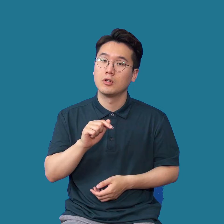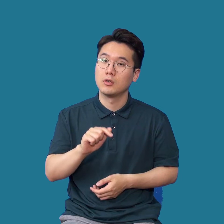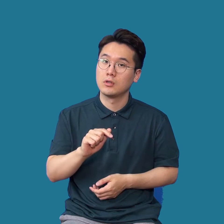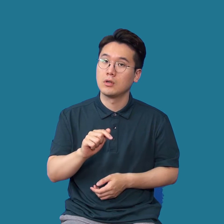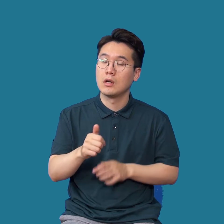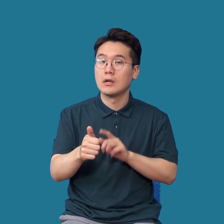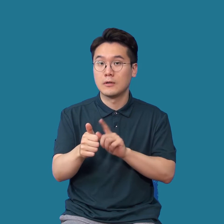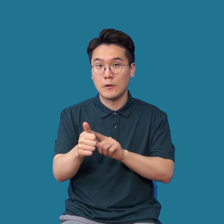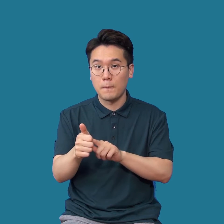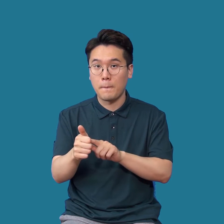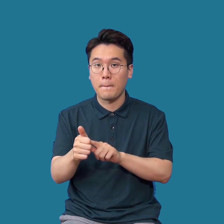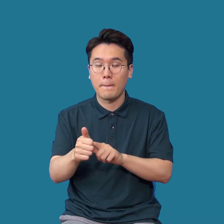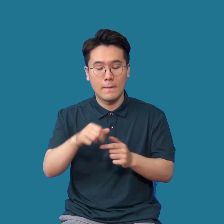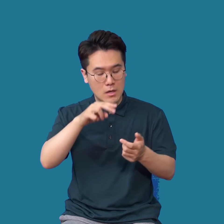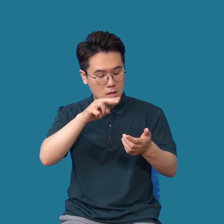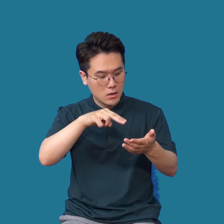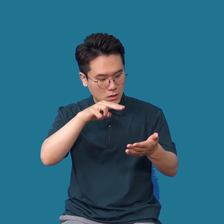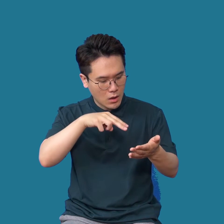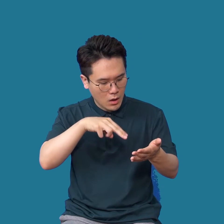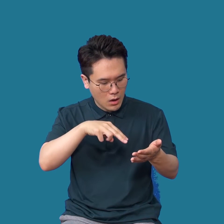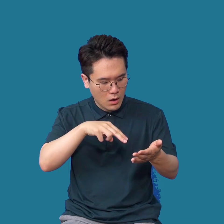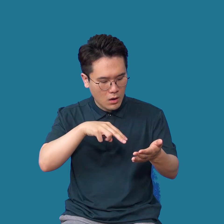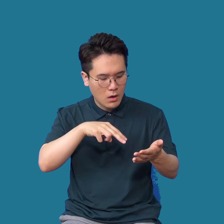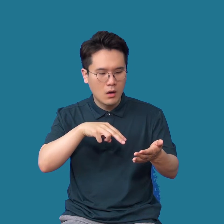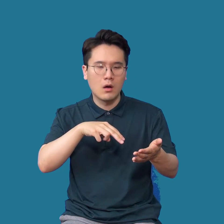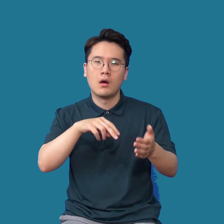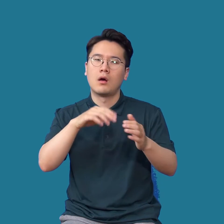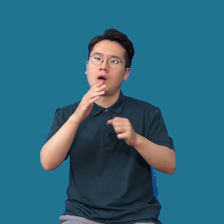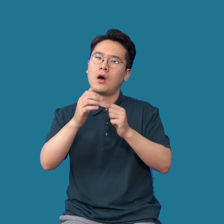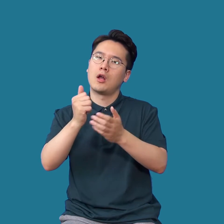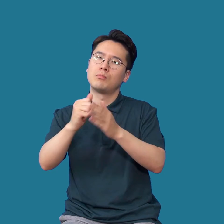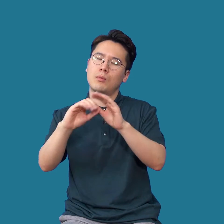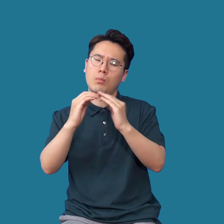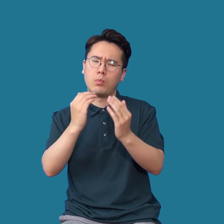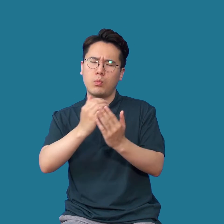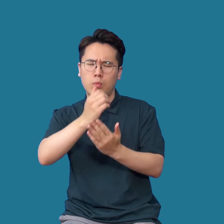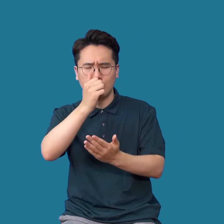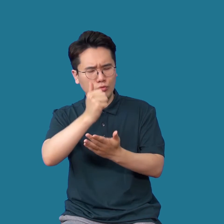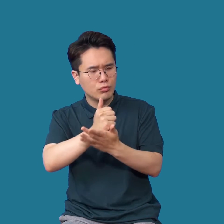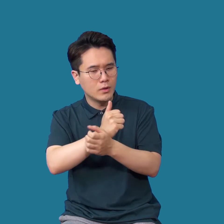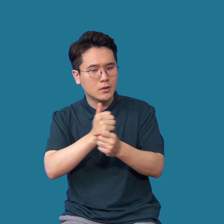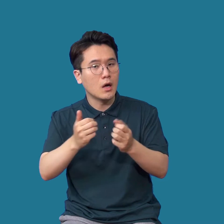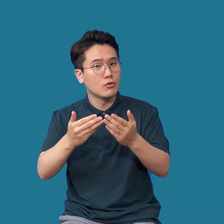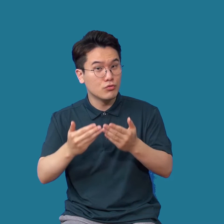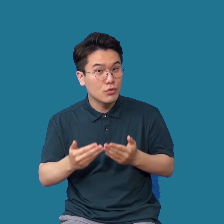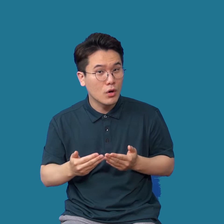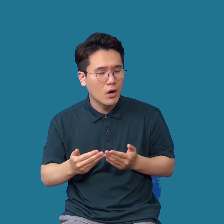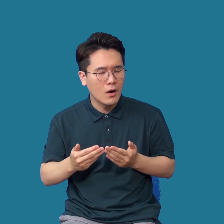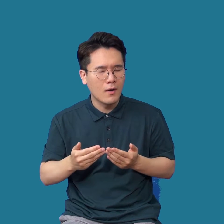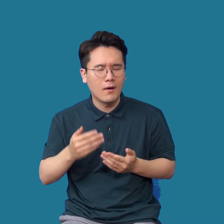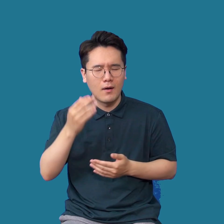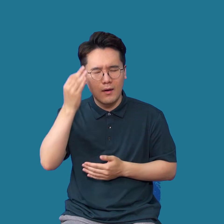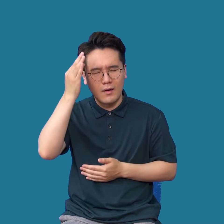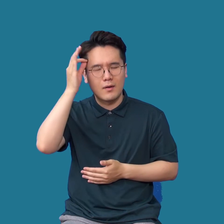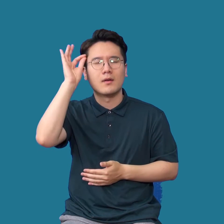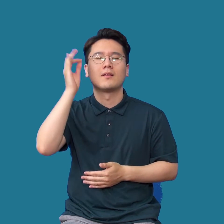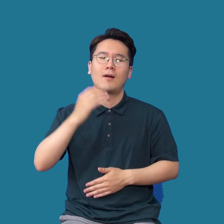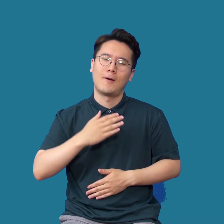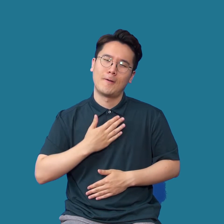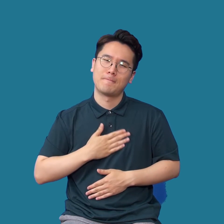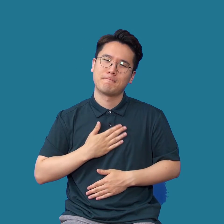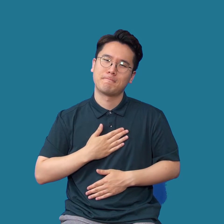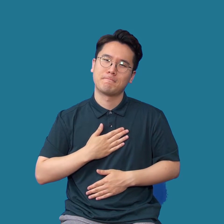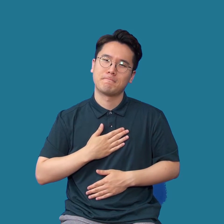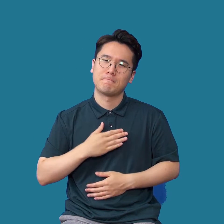사했다는 말씀이 화살처럼 와서 꽂힌 것입니다. 마음속에 하나님의 음성이 들려왔습니다. 네